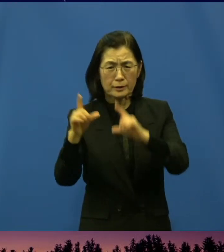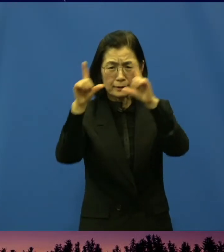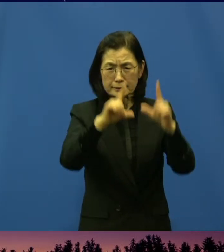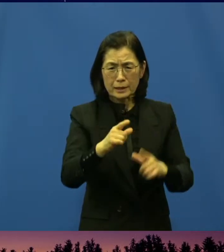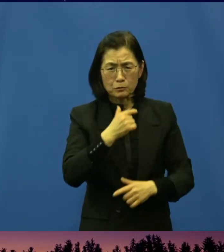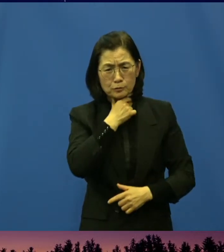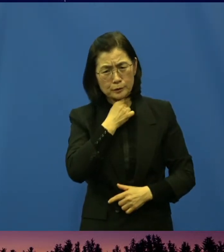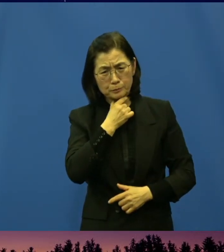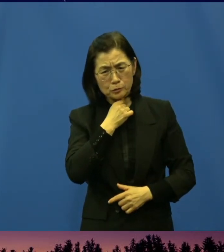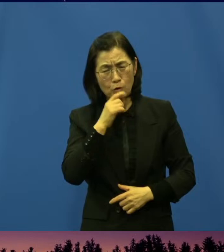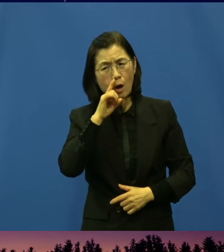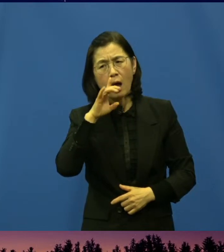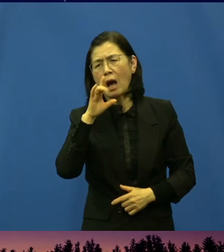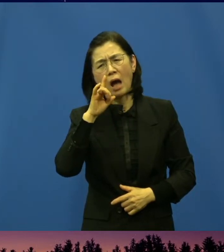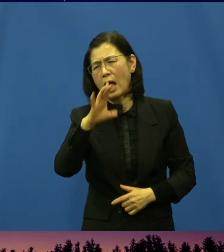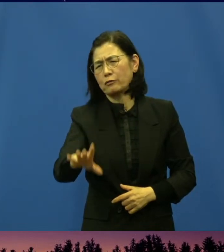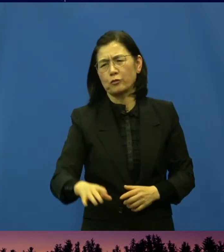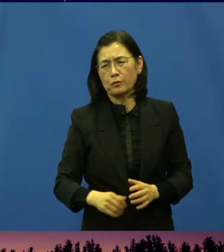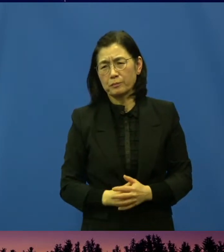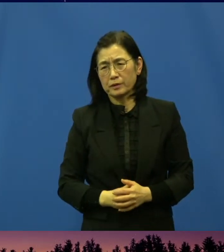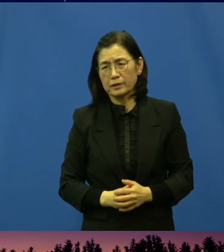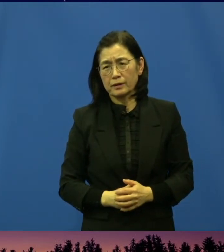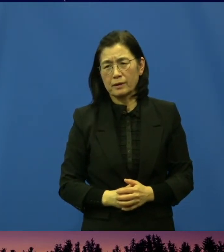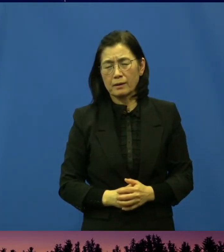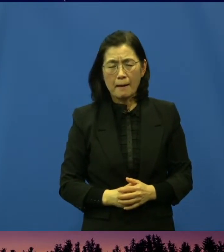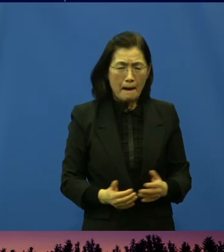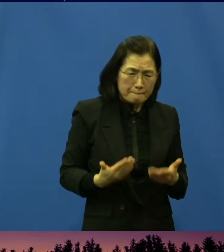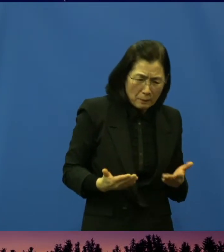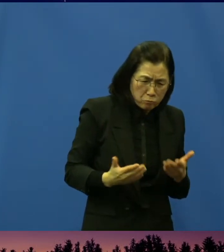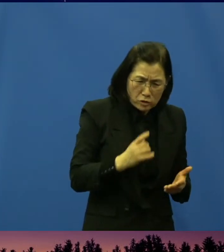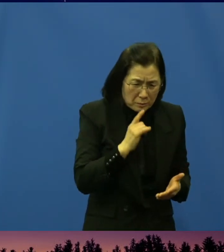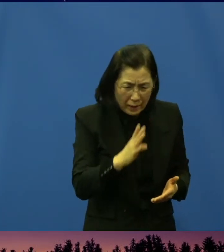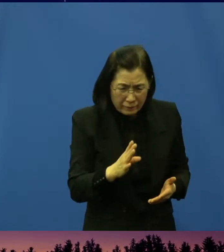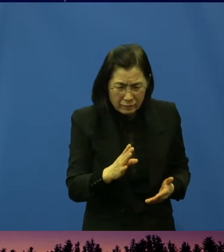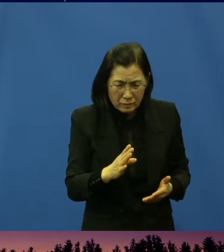그냥 갔다리 하는 거예요. 바쁘기만 하지 뭘 하는지.